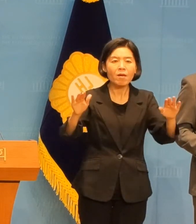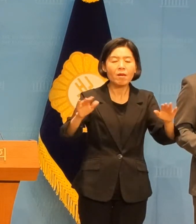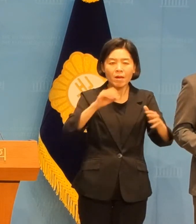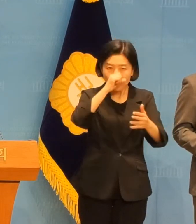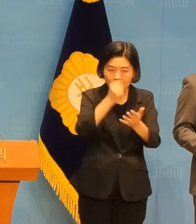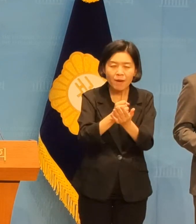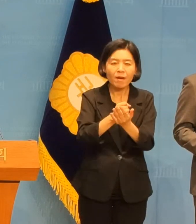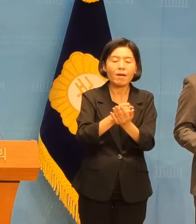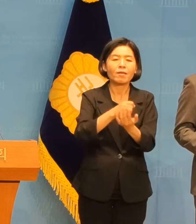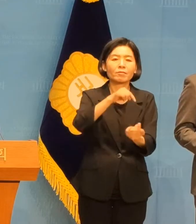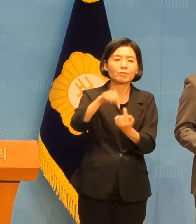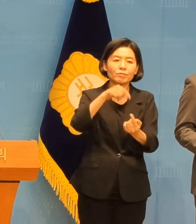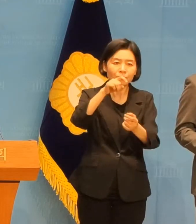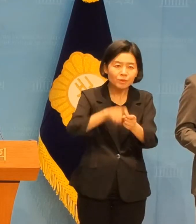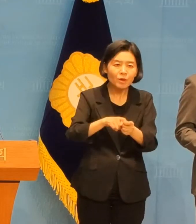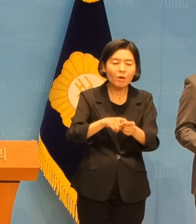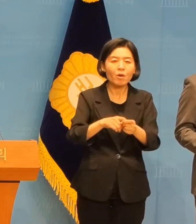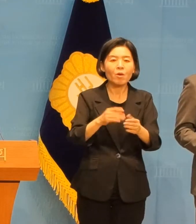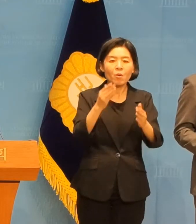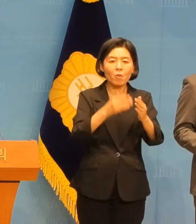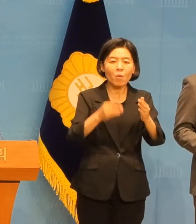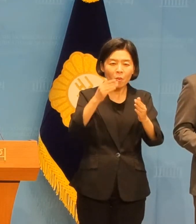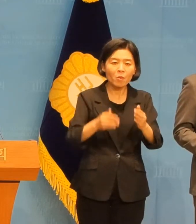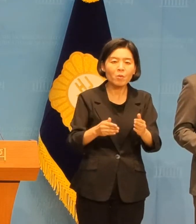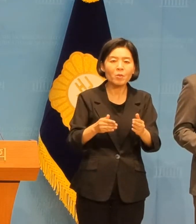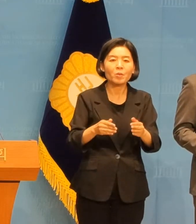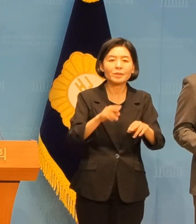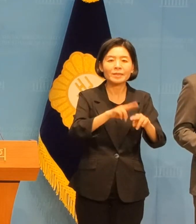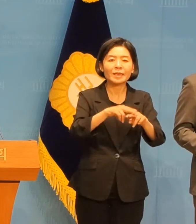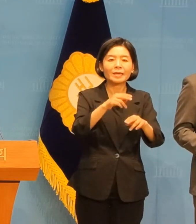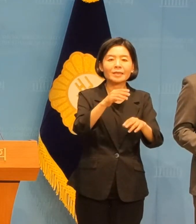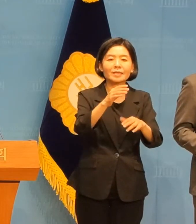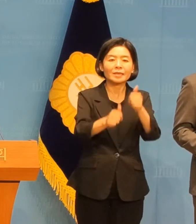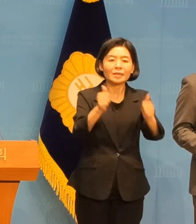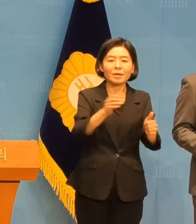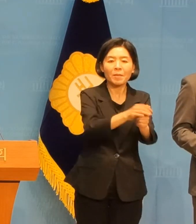있도록 공석인 공관장 인사를 조속히 완료하라.